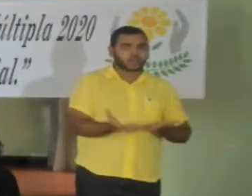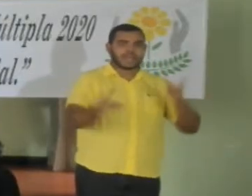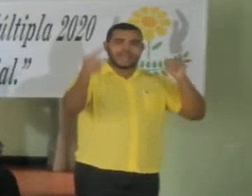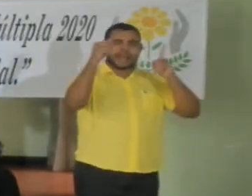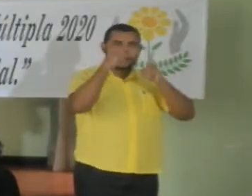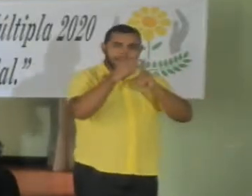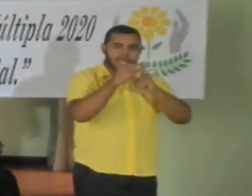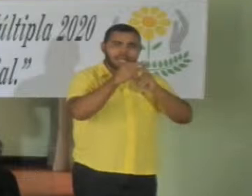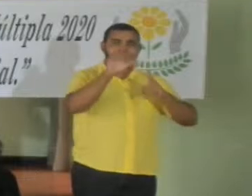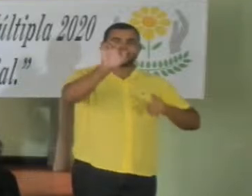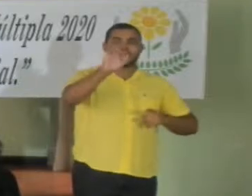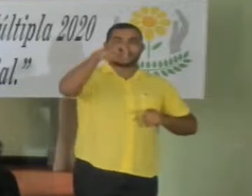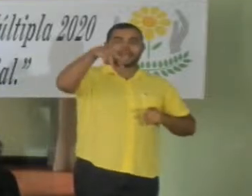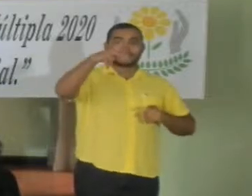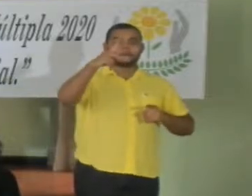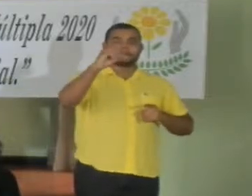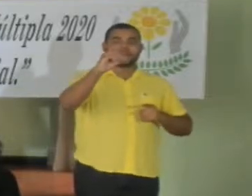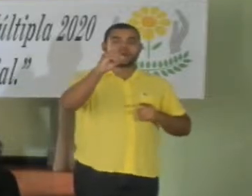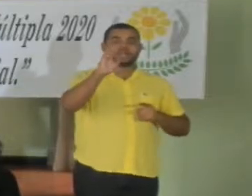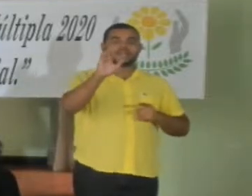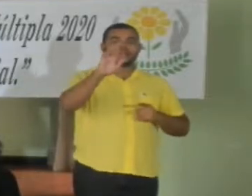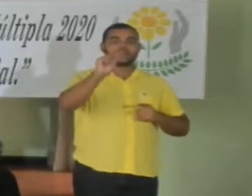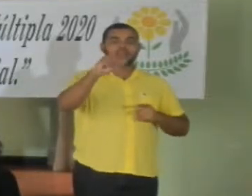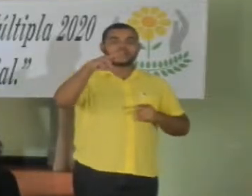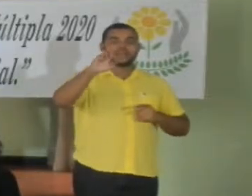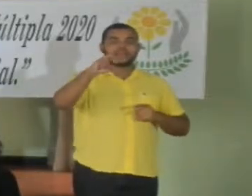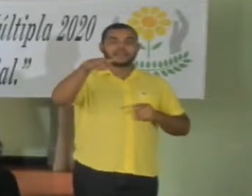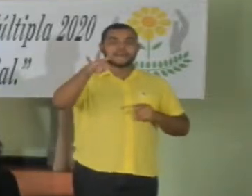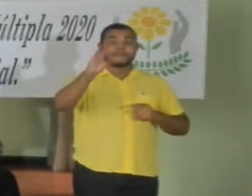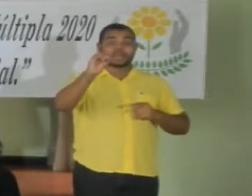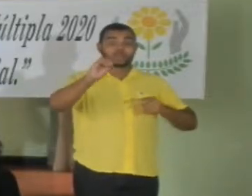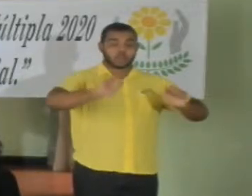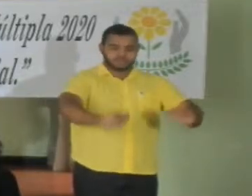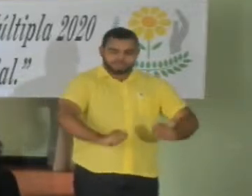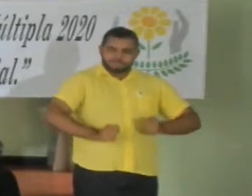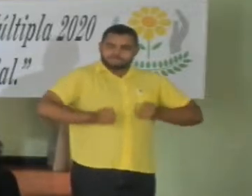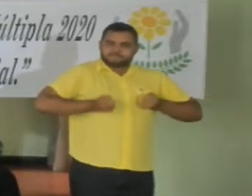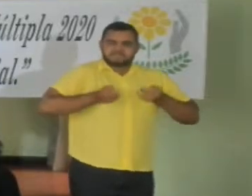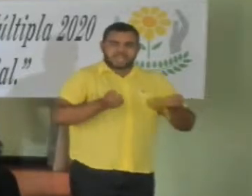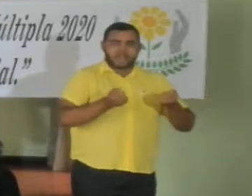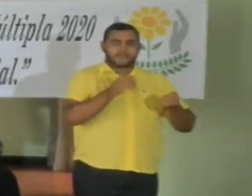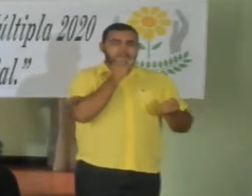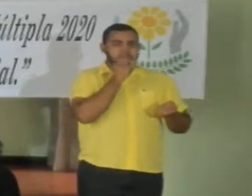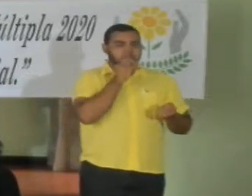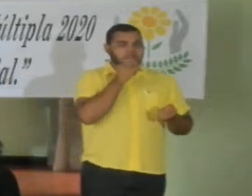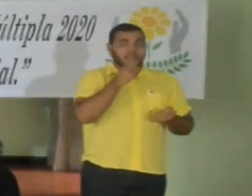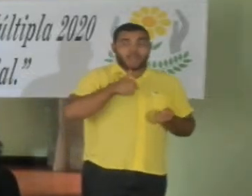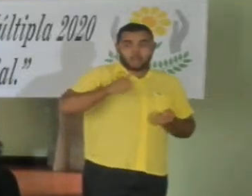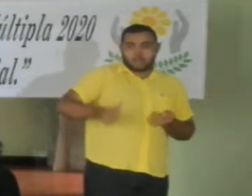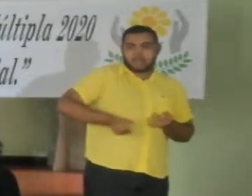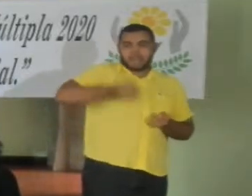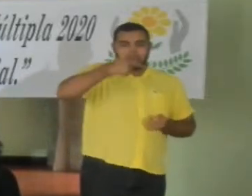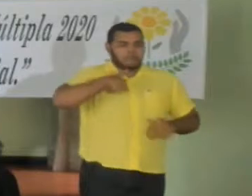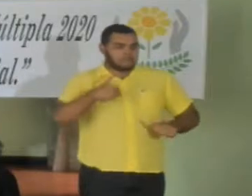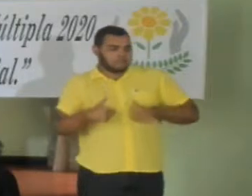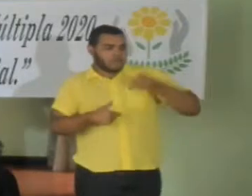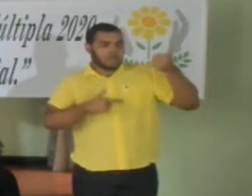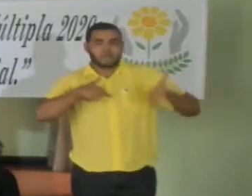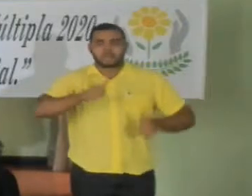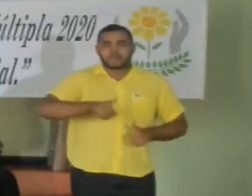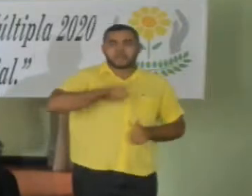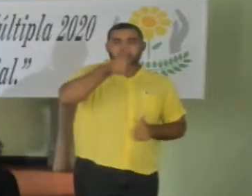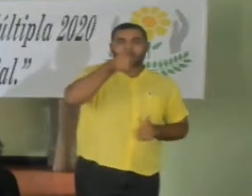palavra empoderamento, ela não tem a ver com concessão de vantagens a determinado